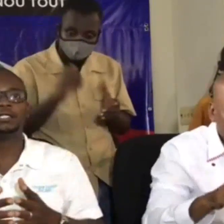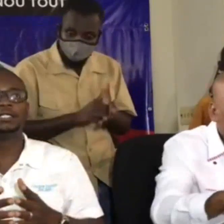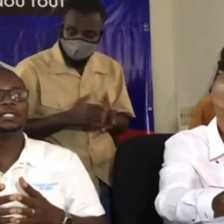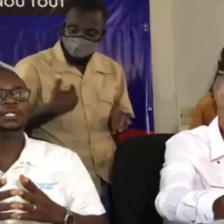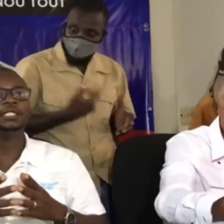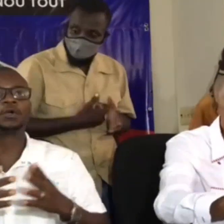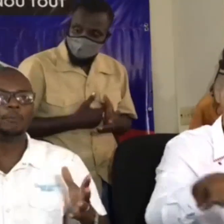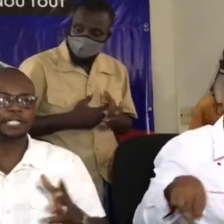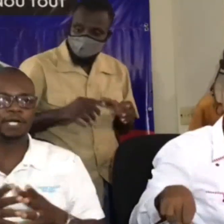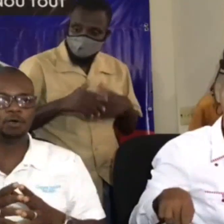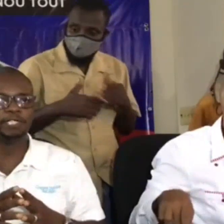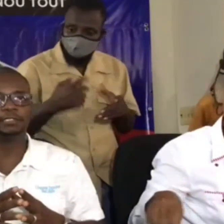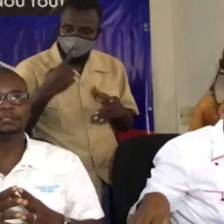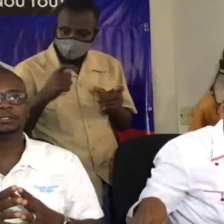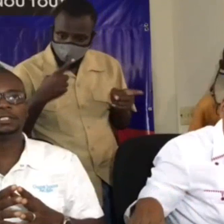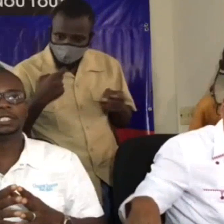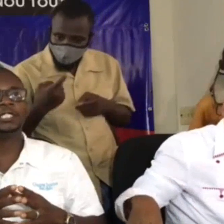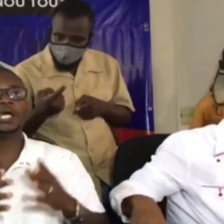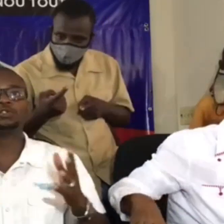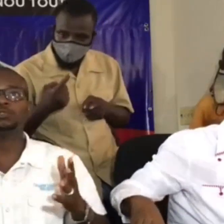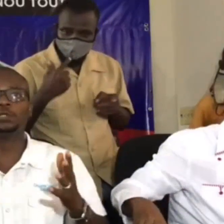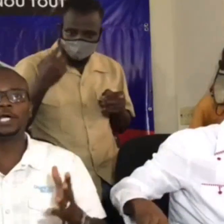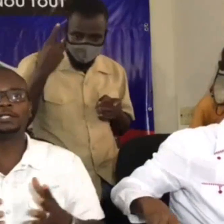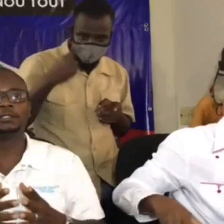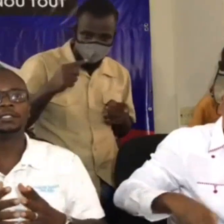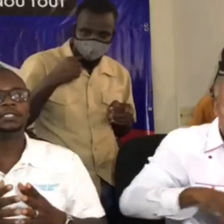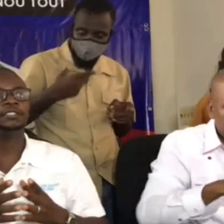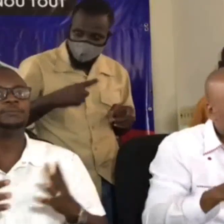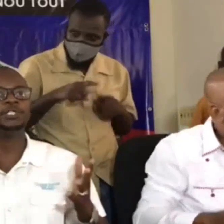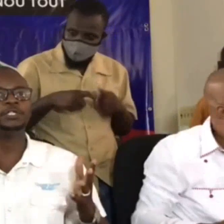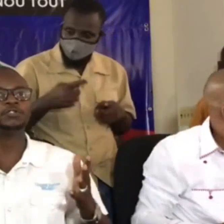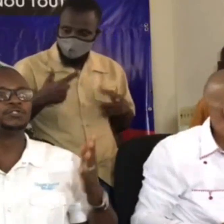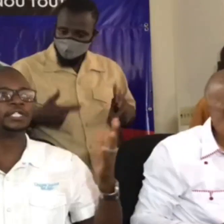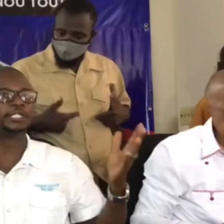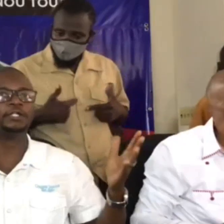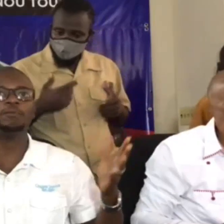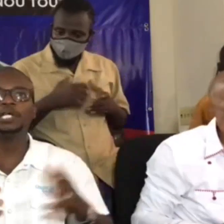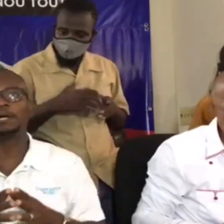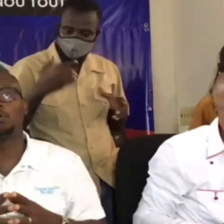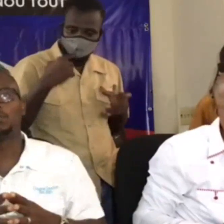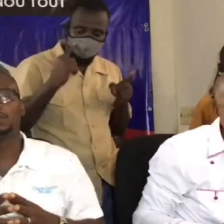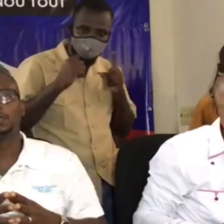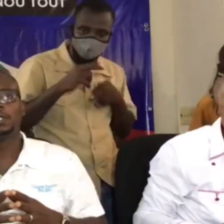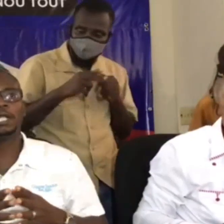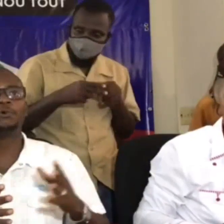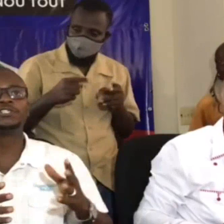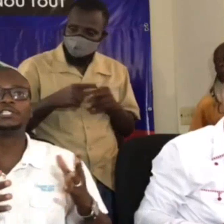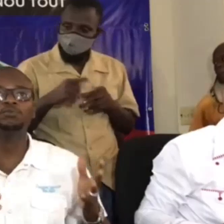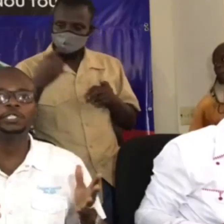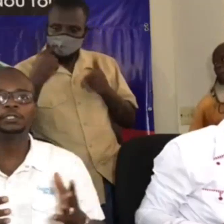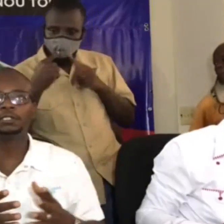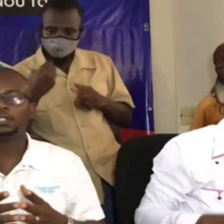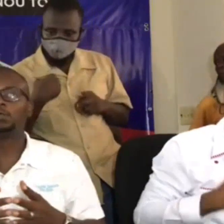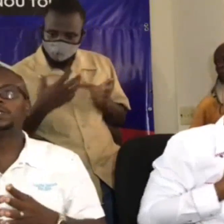a complètement augmenté. Et d'ailleurs, tout le monde est well, depuis sous-directeur Normil Rameau, la police a